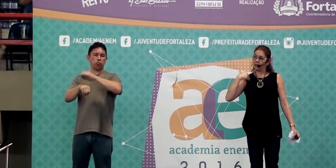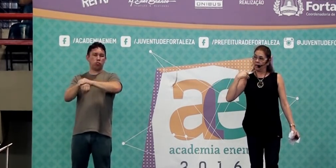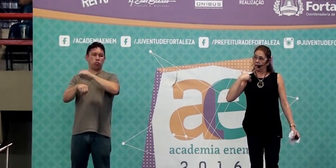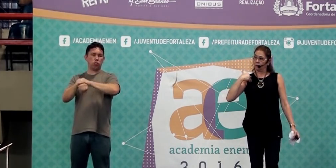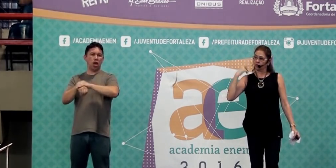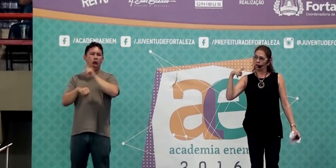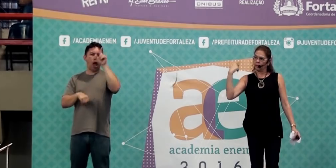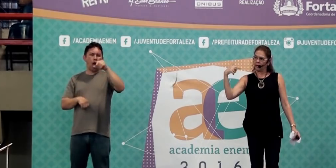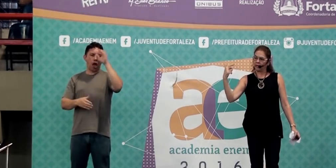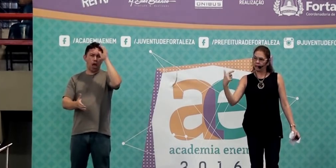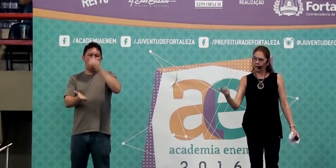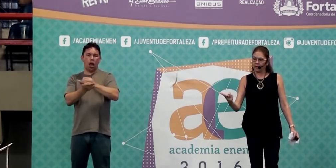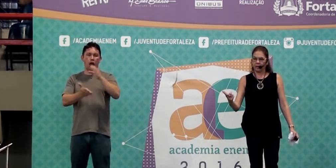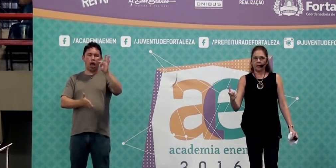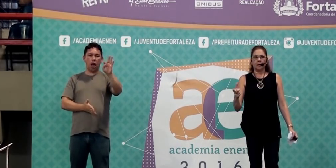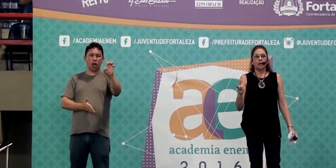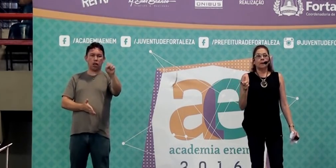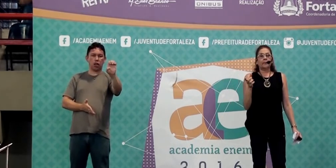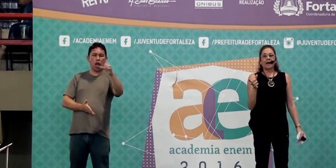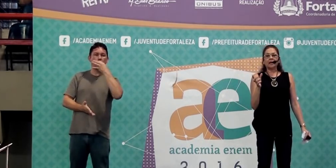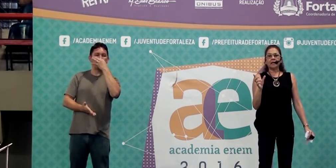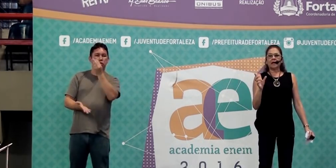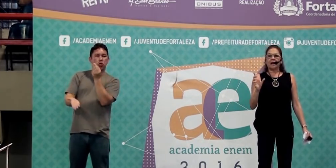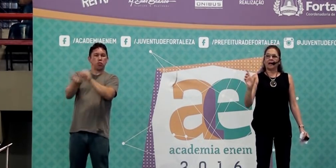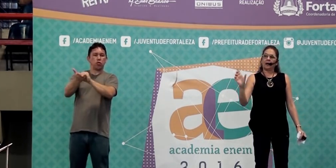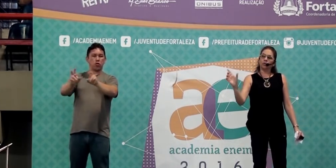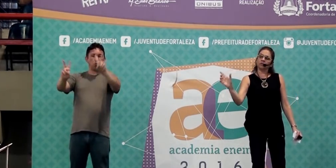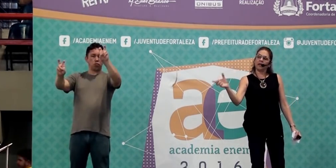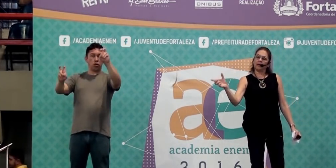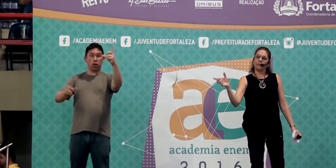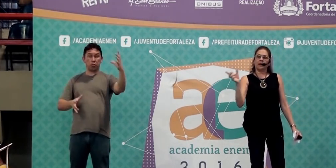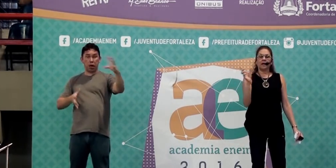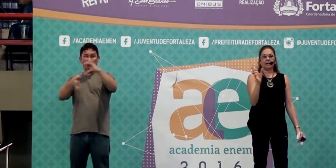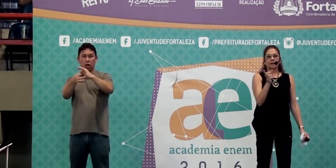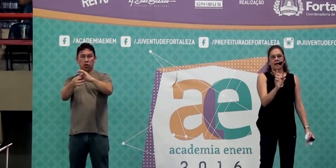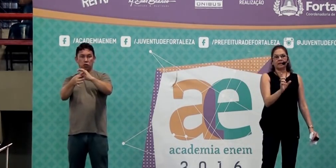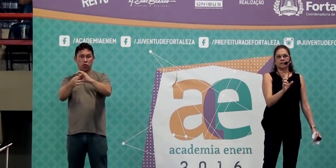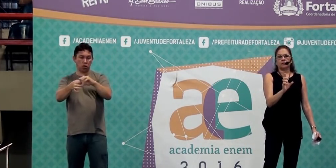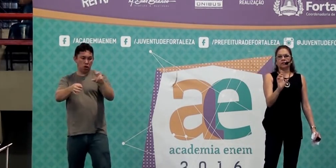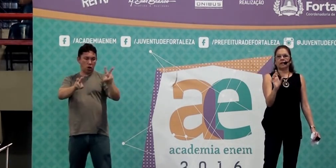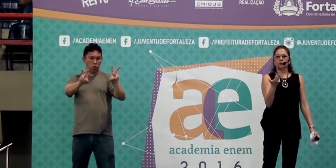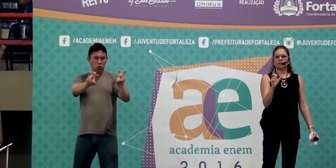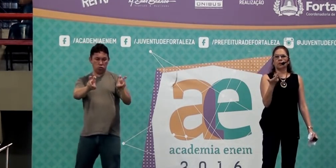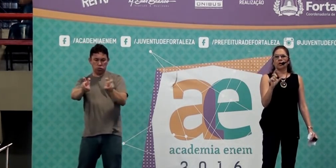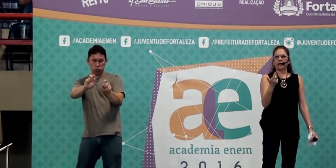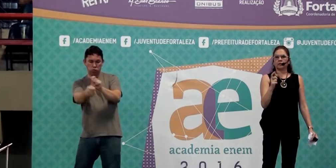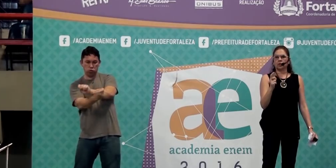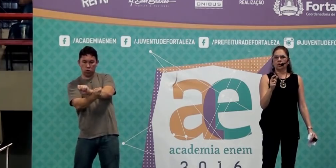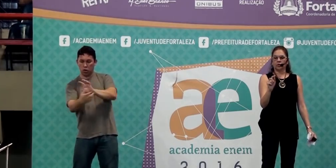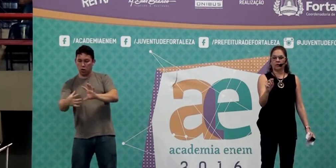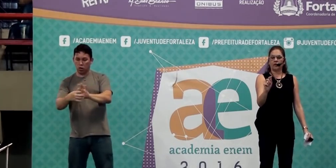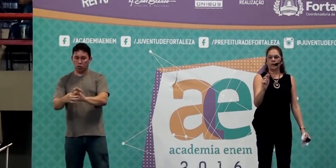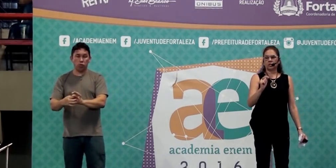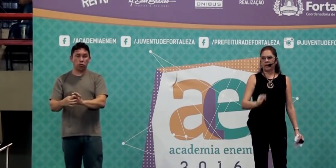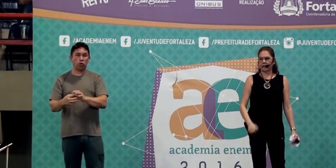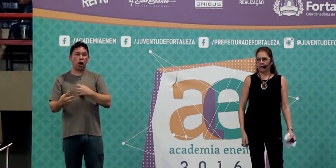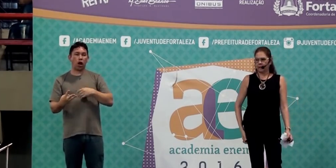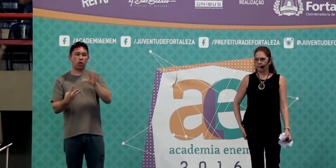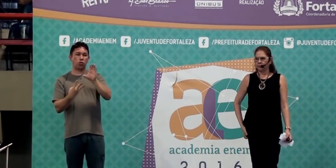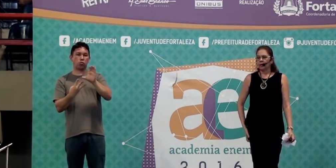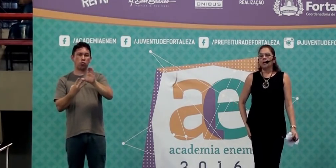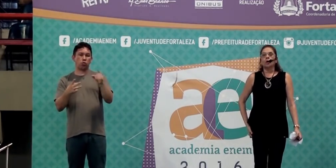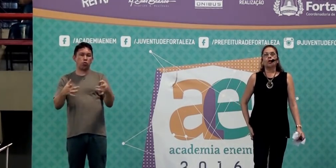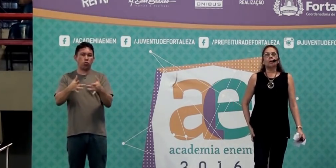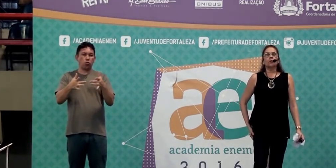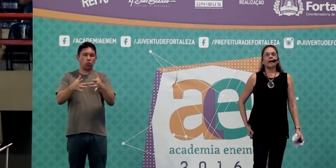sua opinião sobre aquele tema. Para ligar o tema à tese, você usa um conector que eu vou mostrar